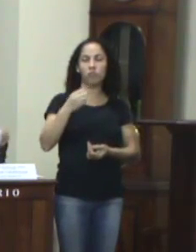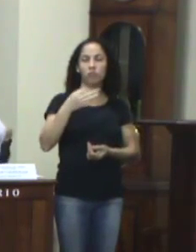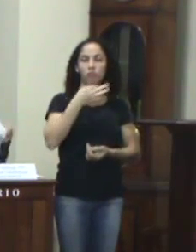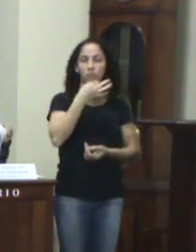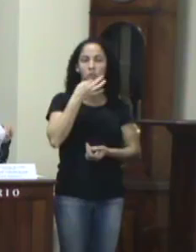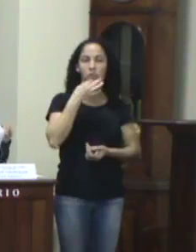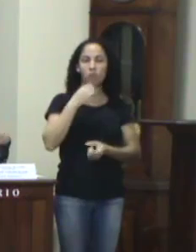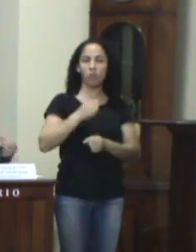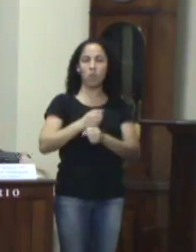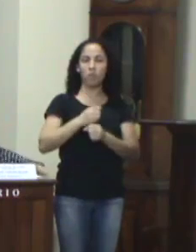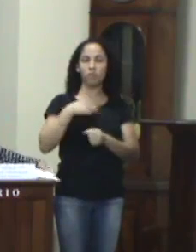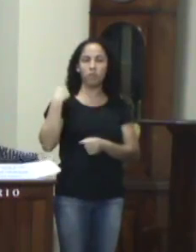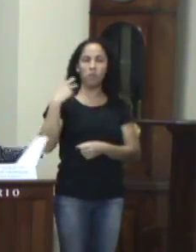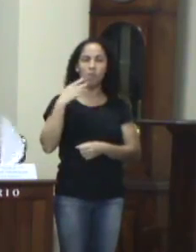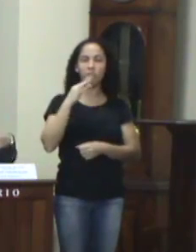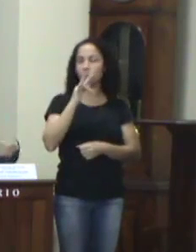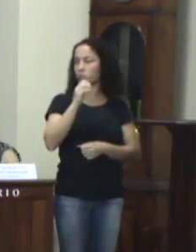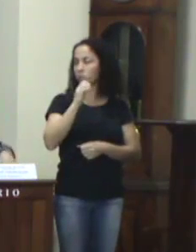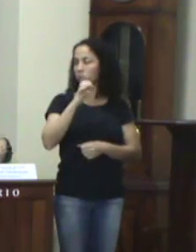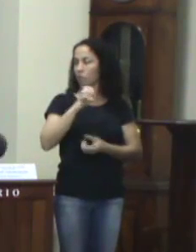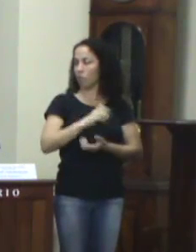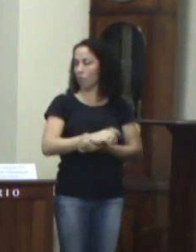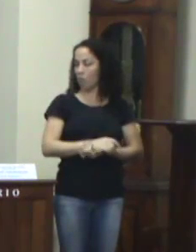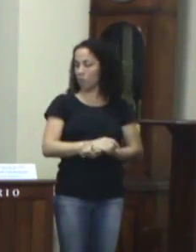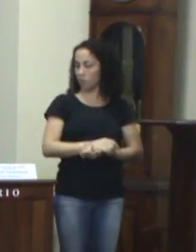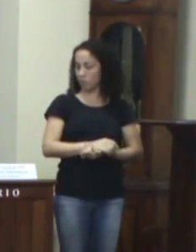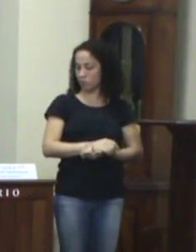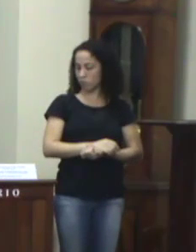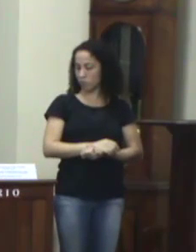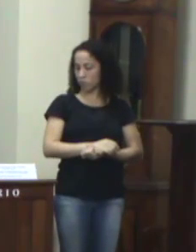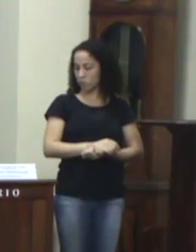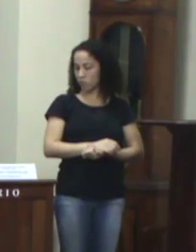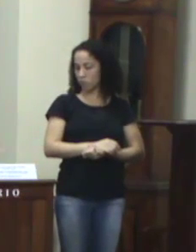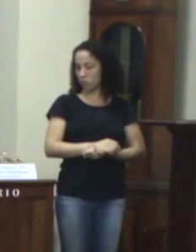2018, vereadora Fabiana Vasconcelos.